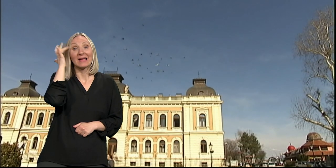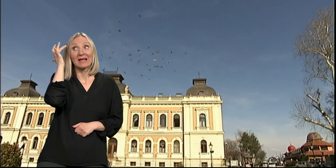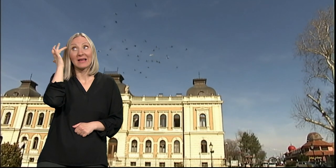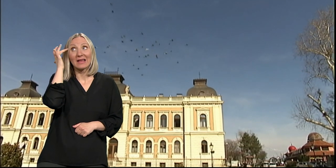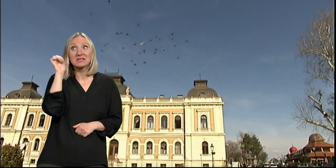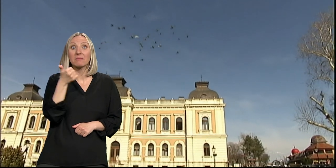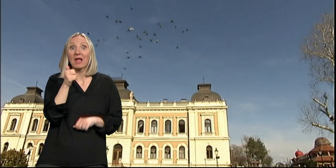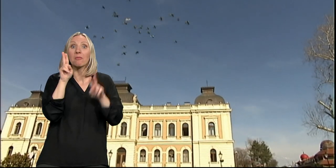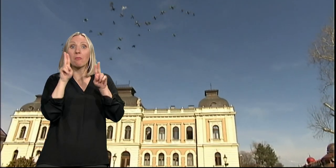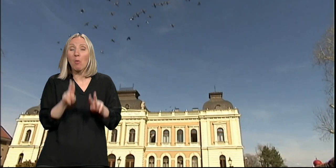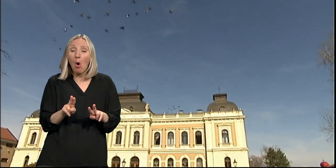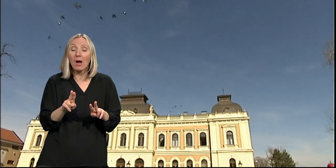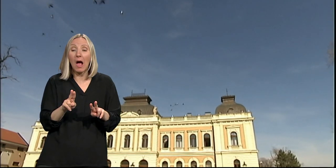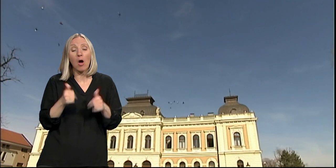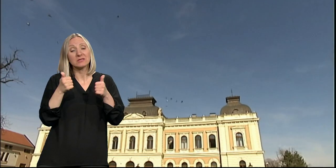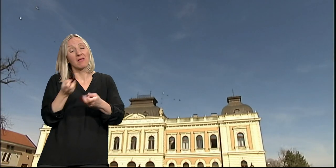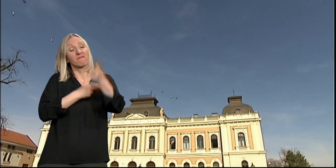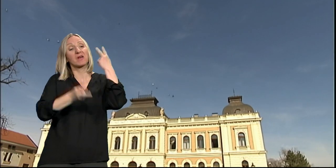i mogao sudbinski